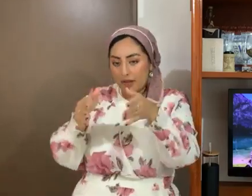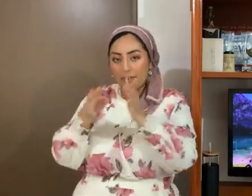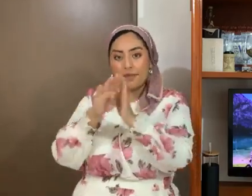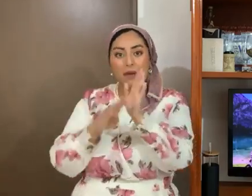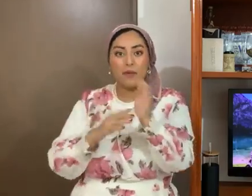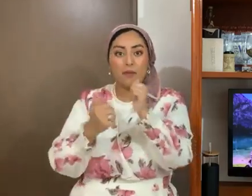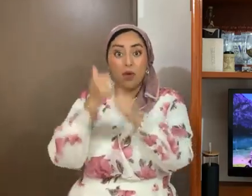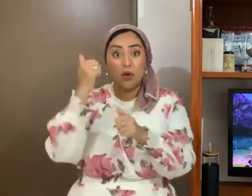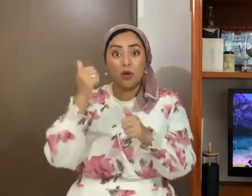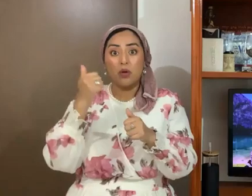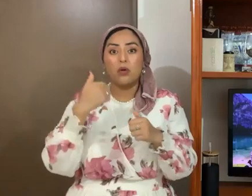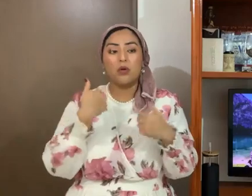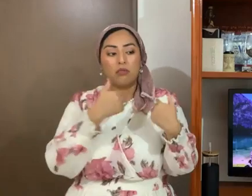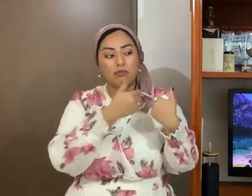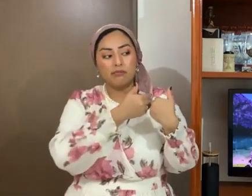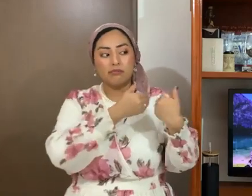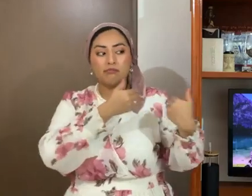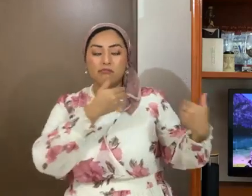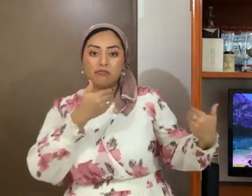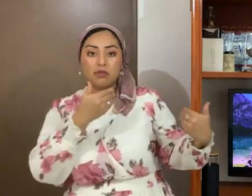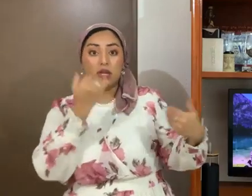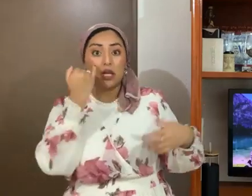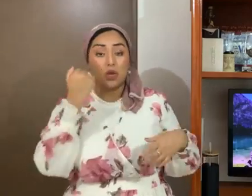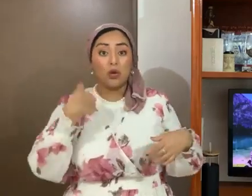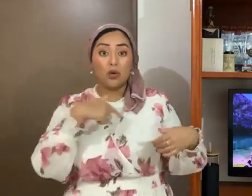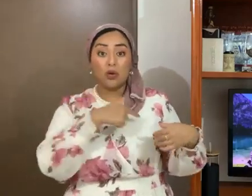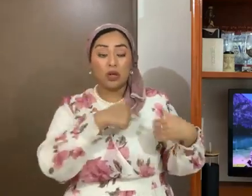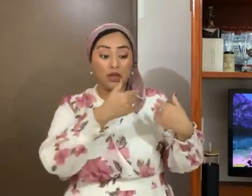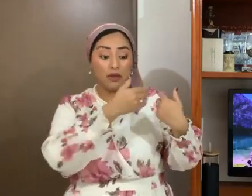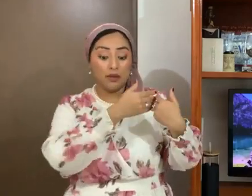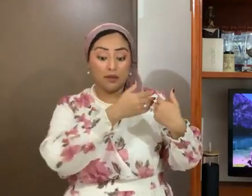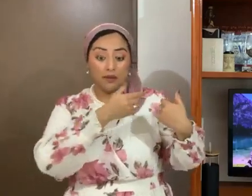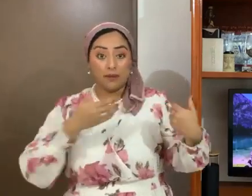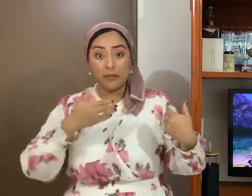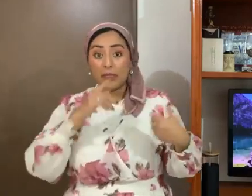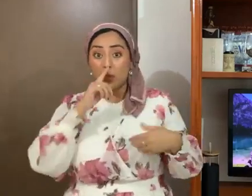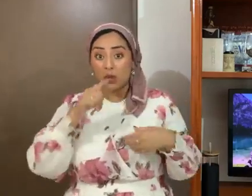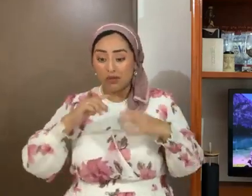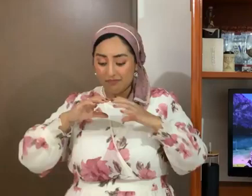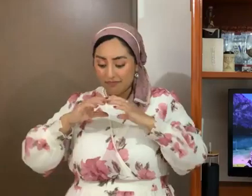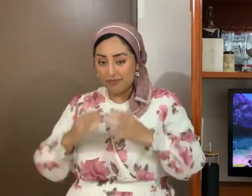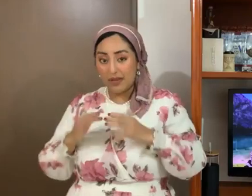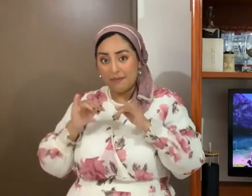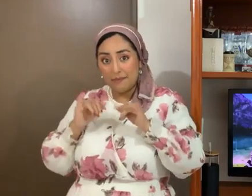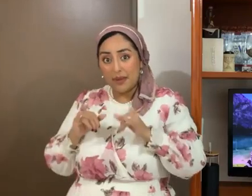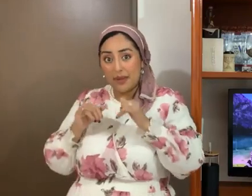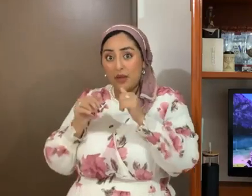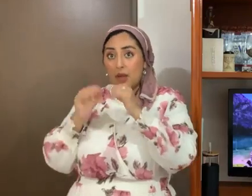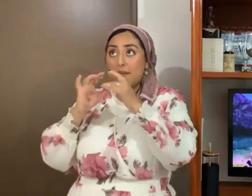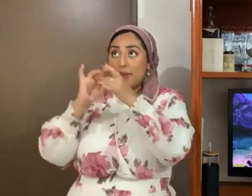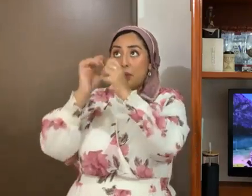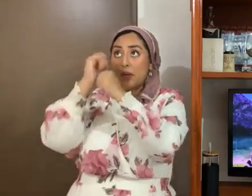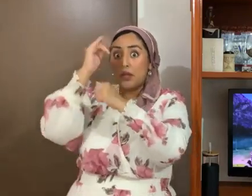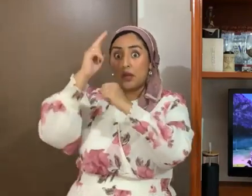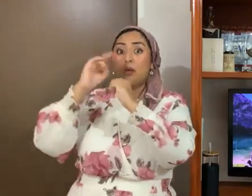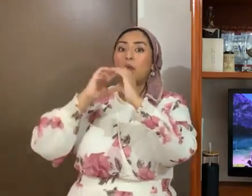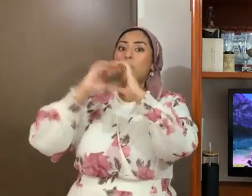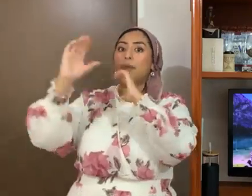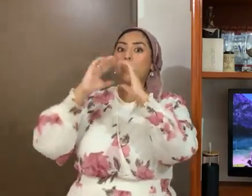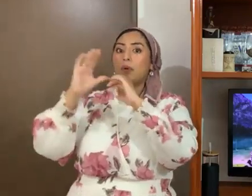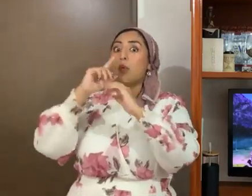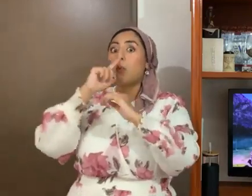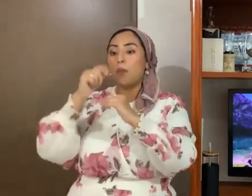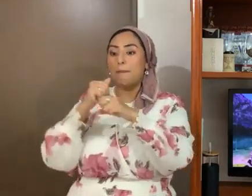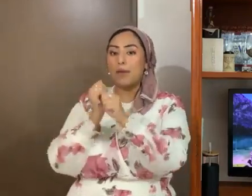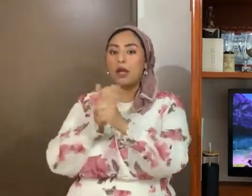lugar. Y nos va apartando, y entonces si nos apartamos, si realmente nos apartamos, Yahweh nos ministra y nos